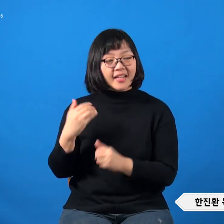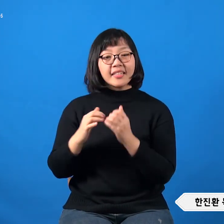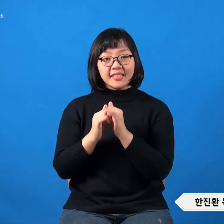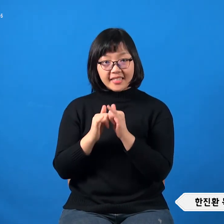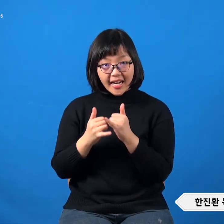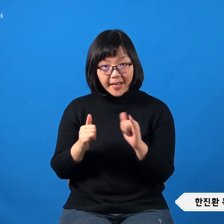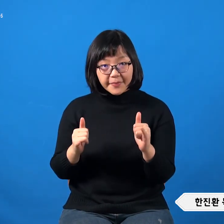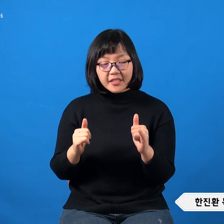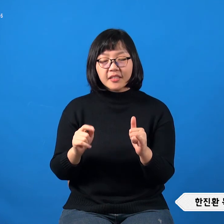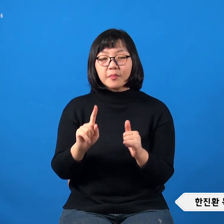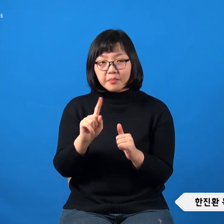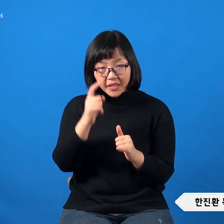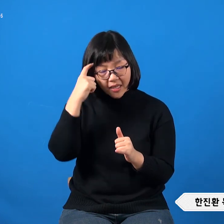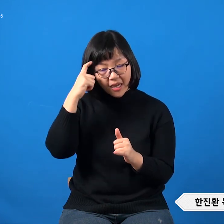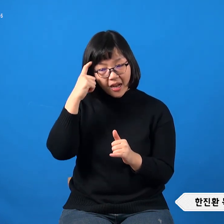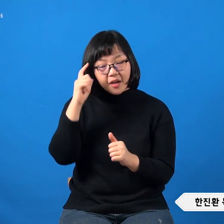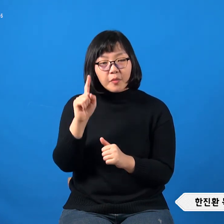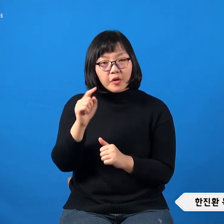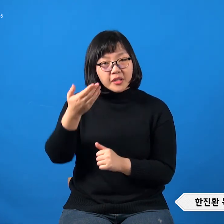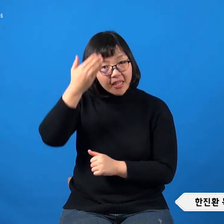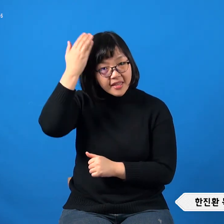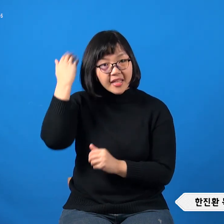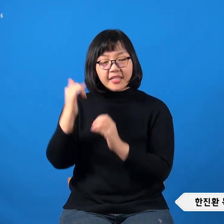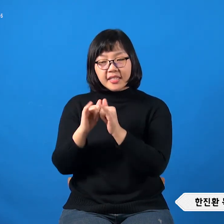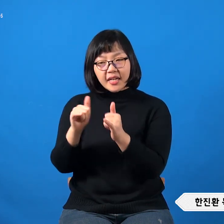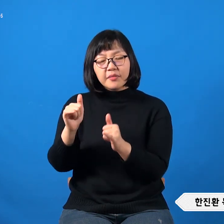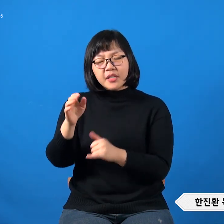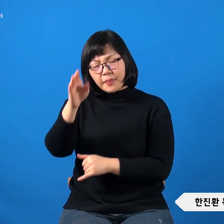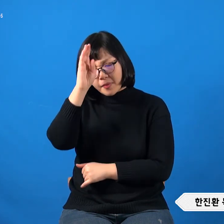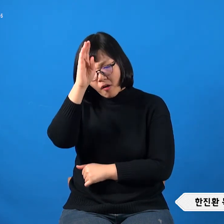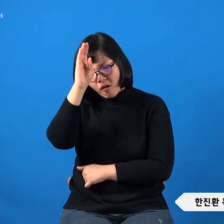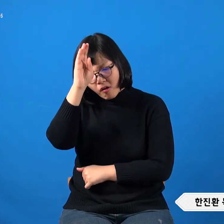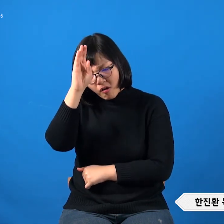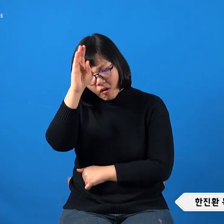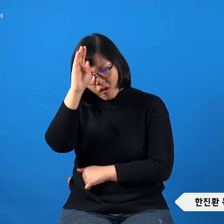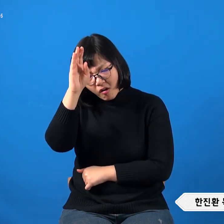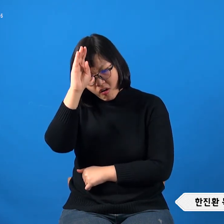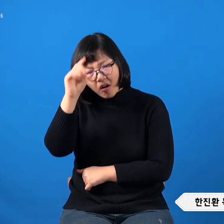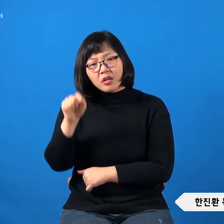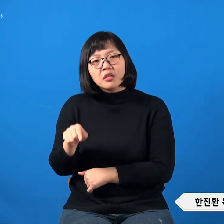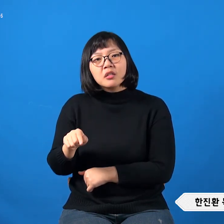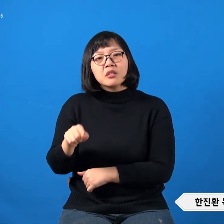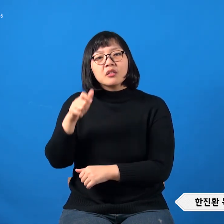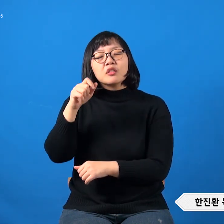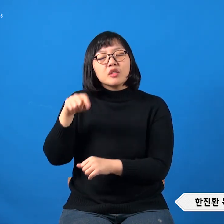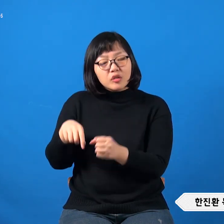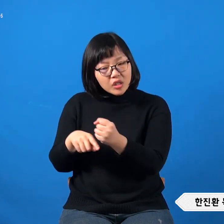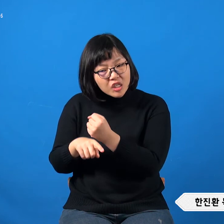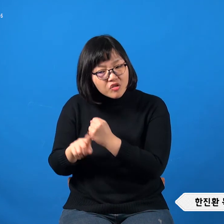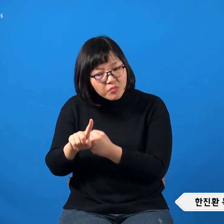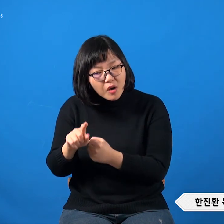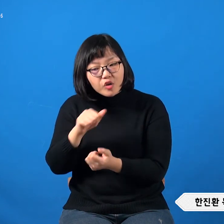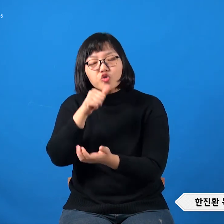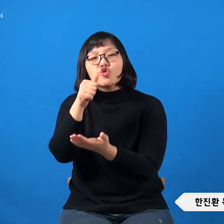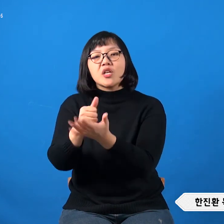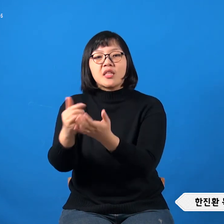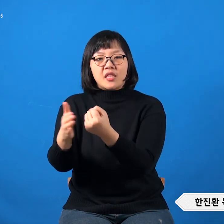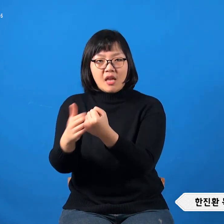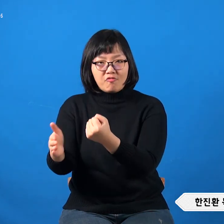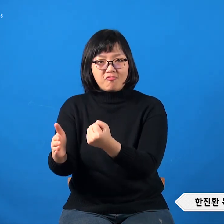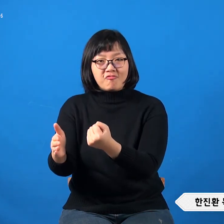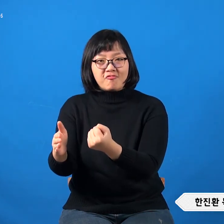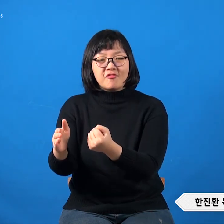질병이 운이 없거나 세균에 감염되어서 일어난 것이 아니라 인간의 죄악의 결과라고 굳게